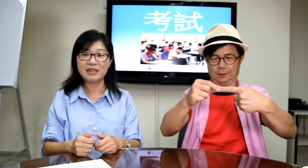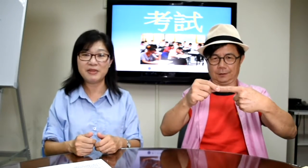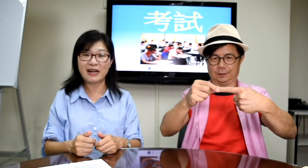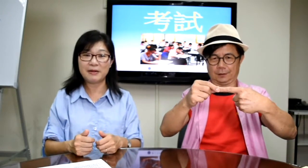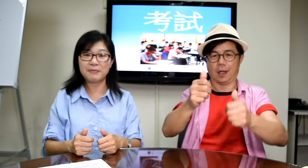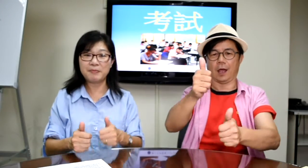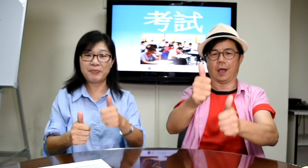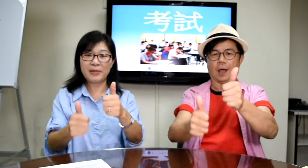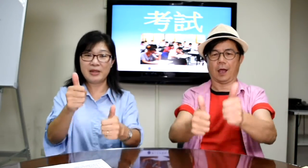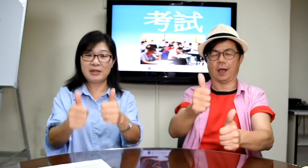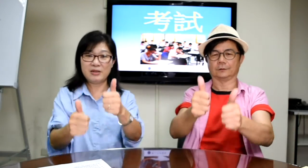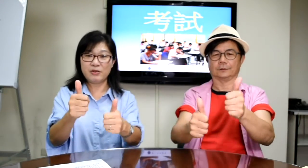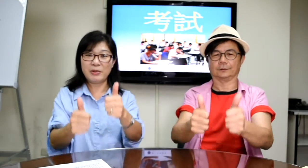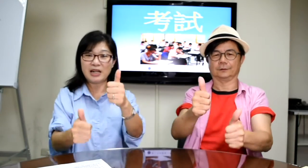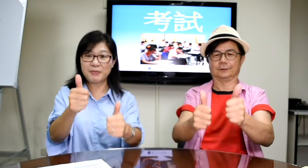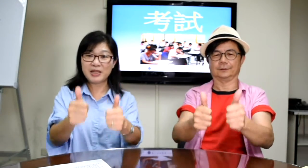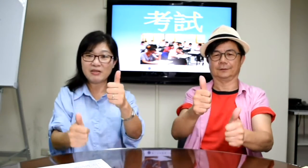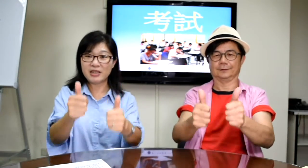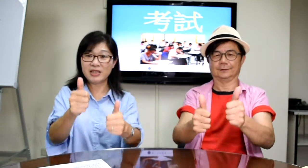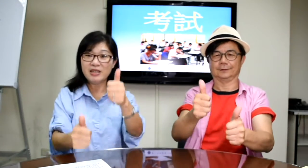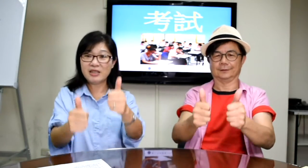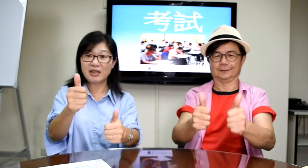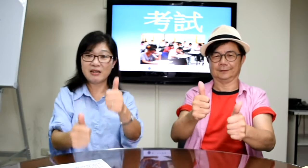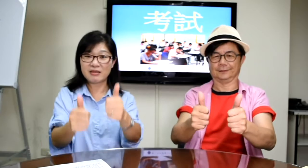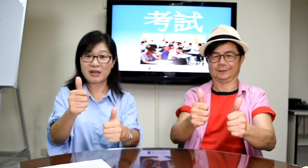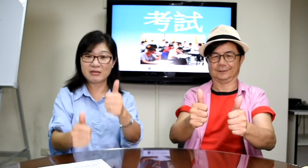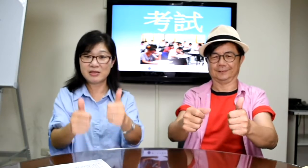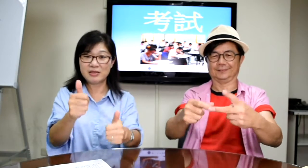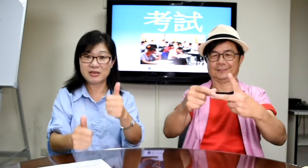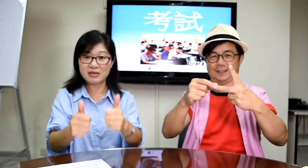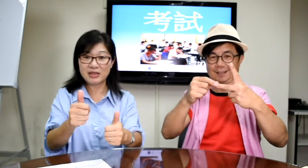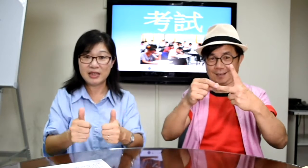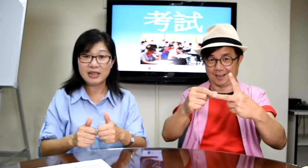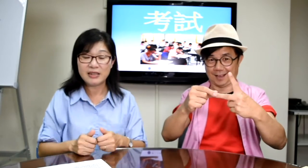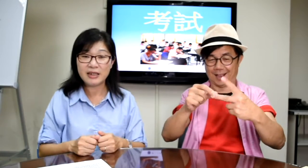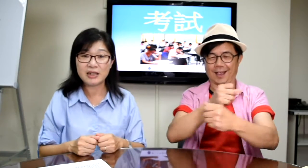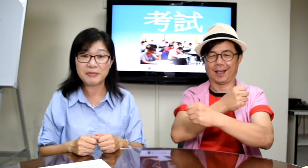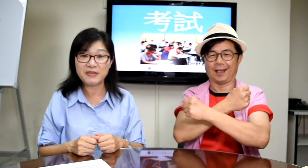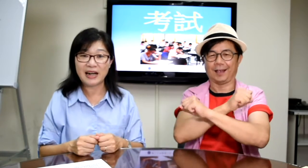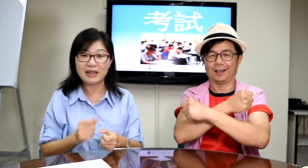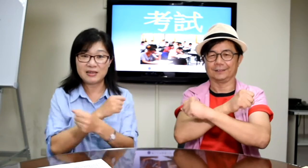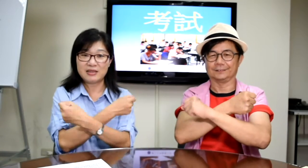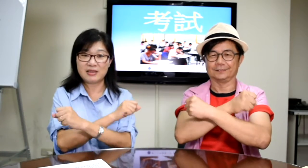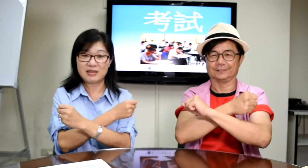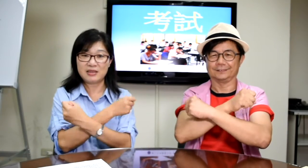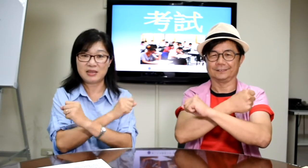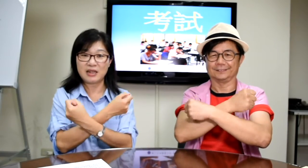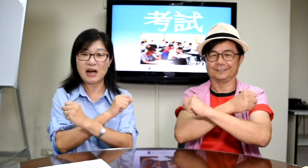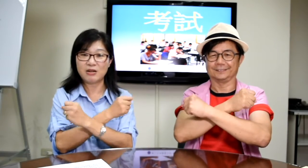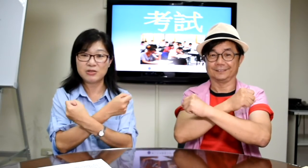法，我们两个笔高低，考试；第二个笔法，考试，